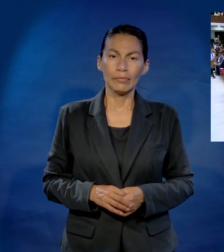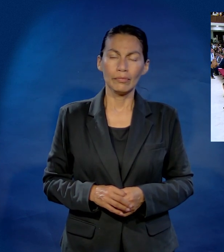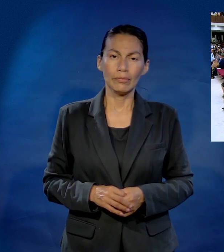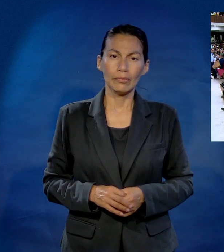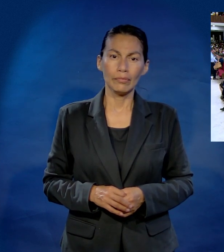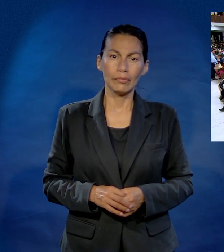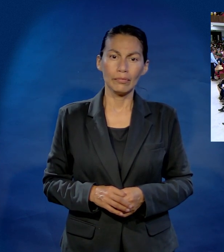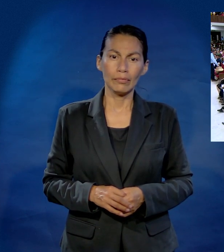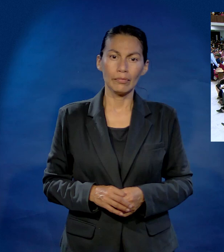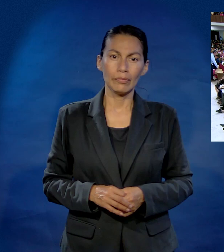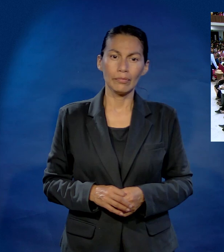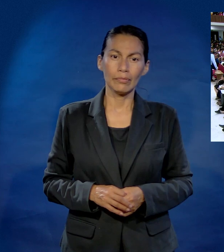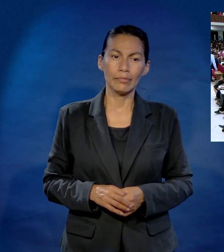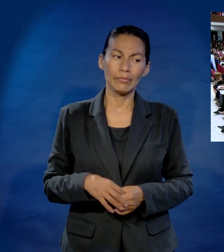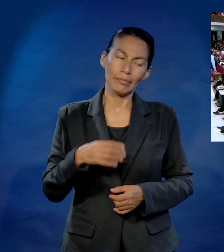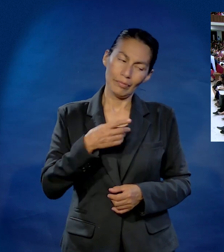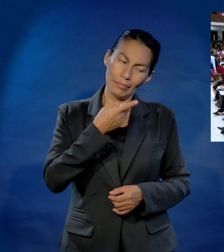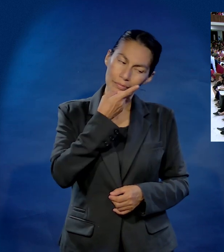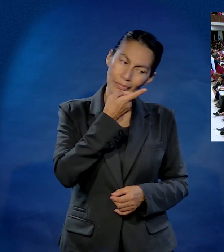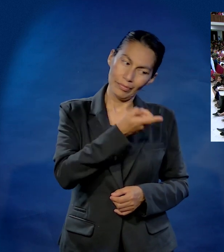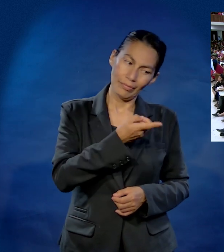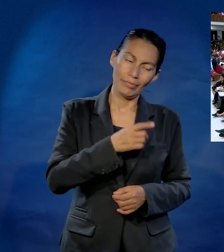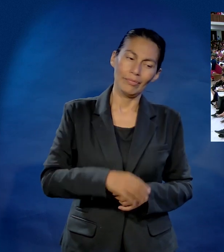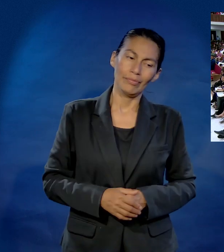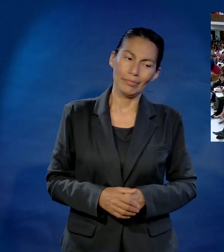¿Vives en el reino de los cielos?